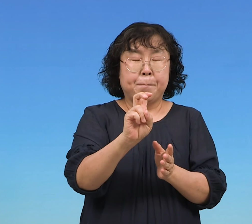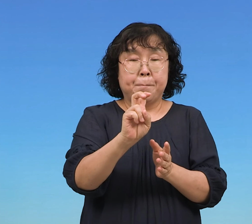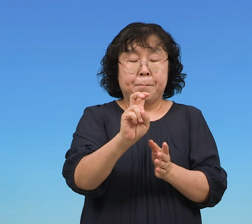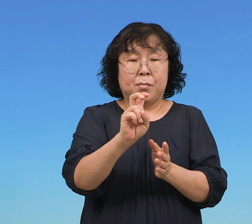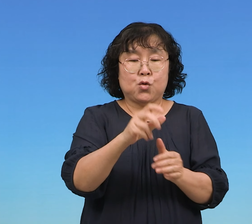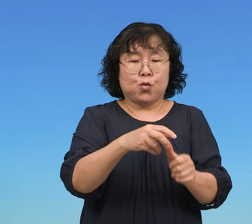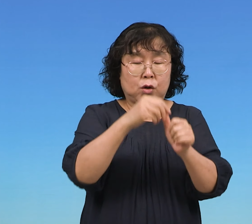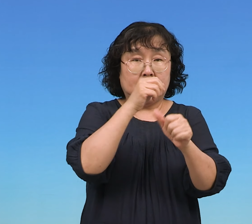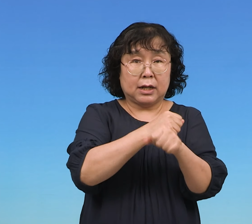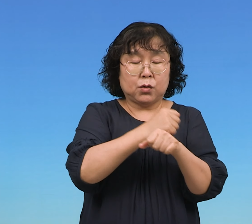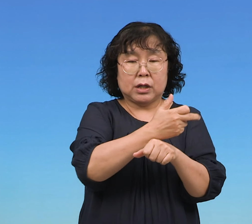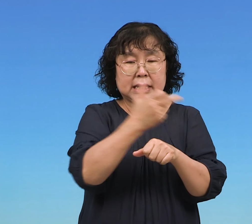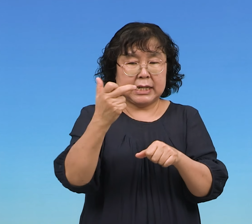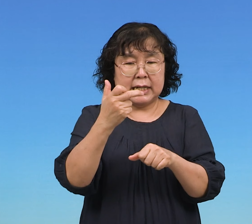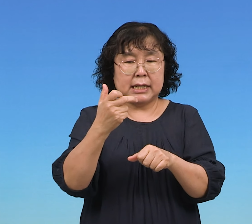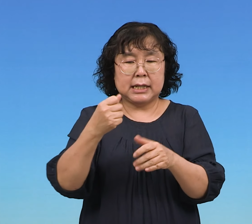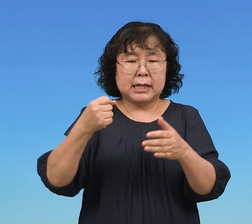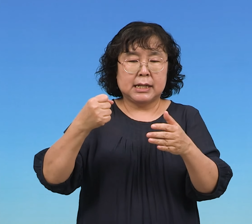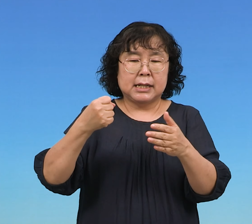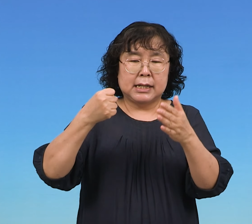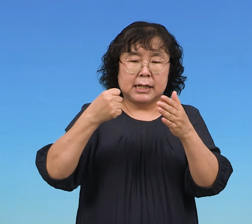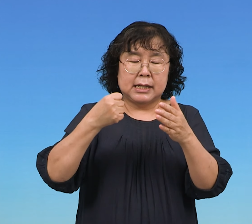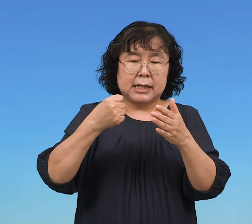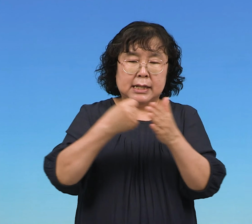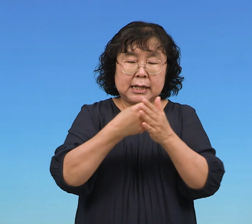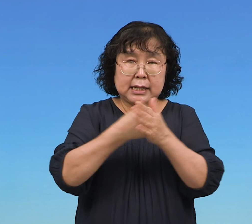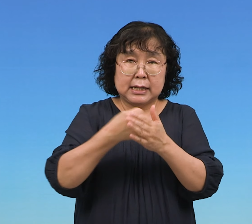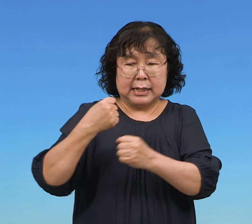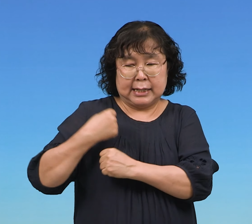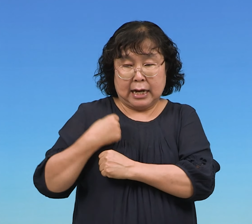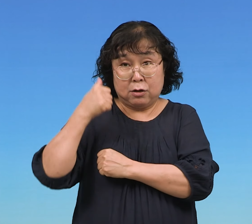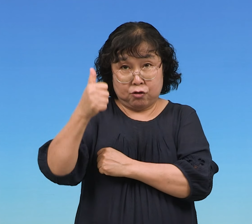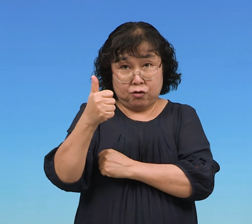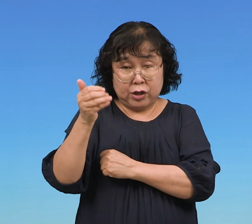그는 큰 용사이나 꼬리표 나병 환자더라.